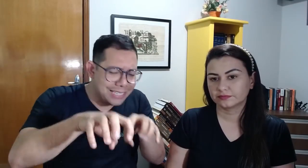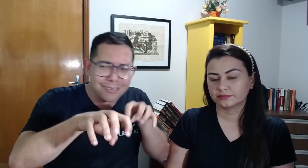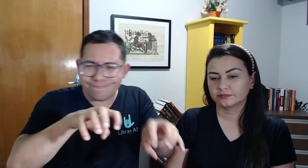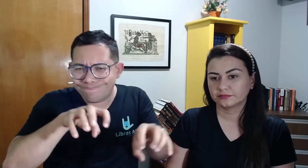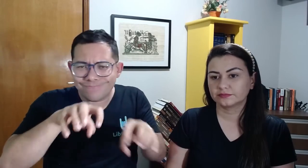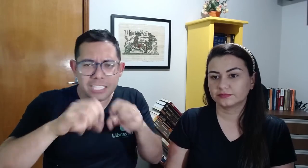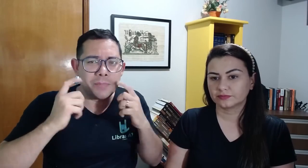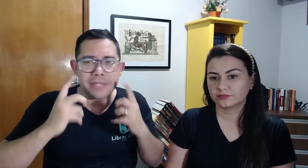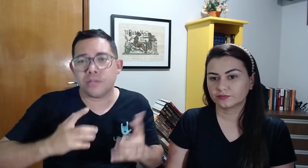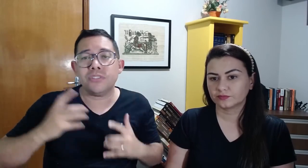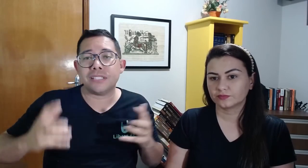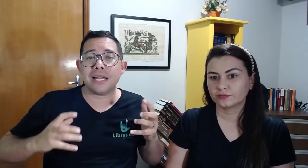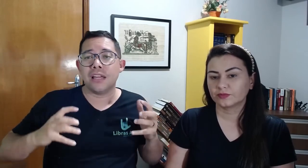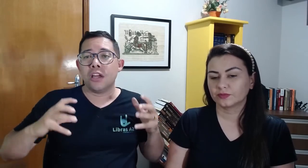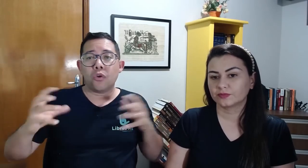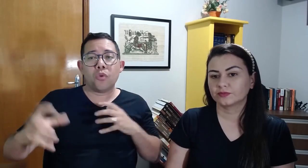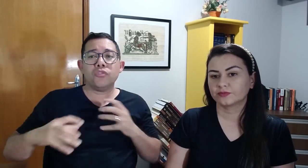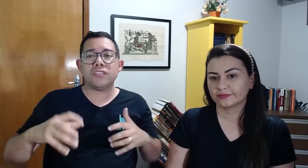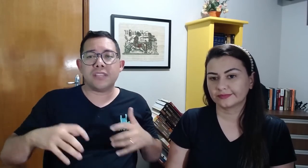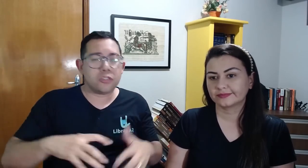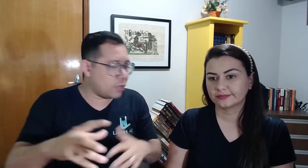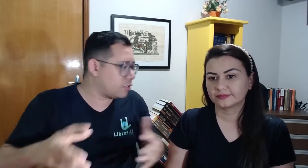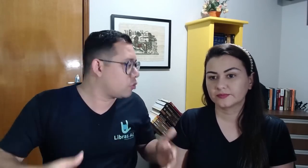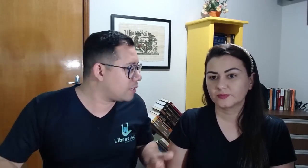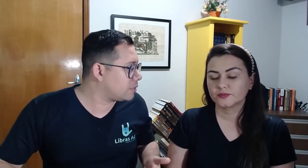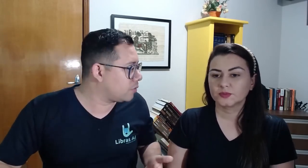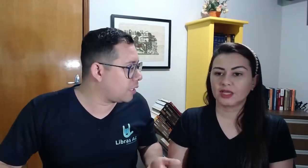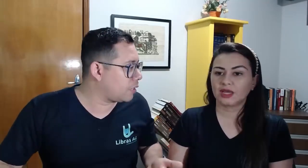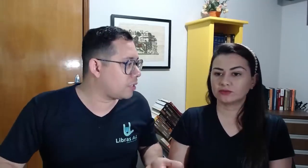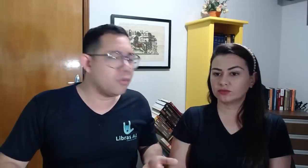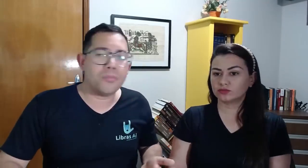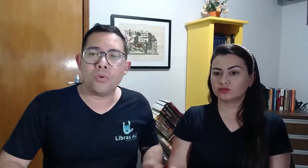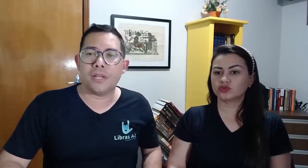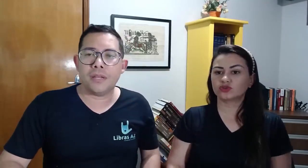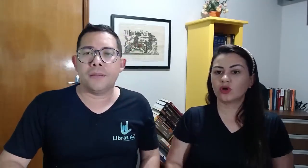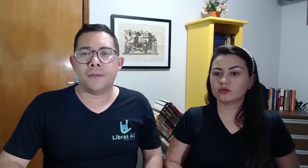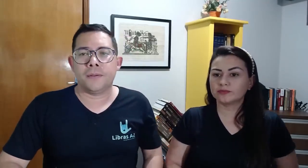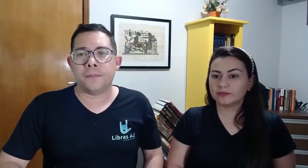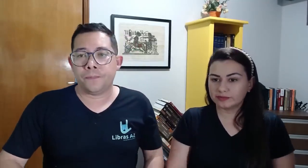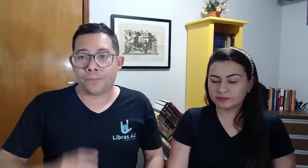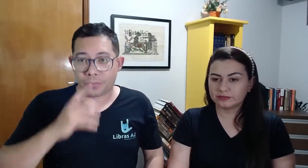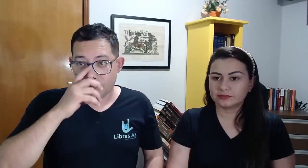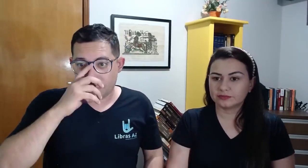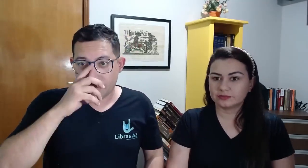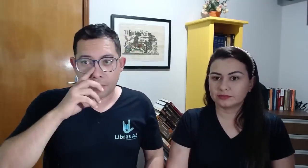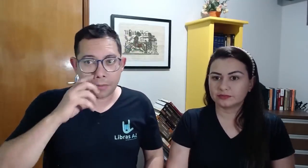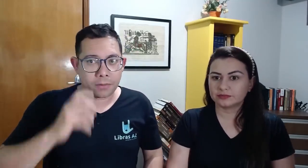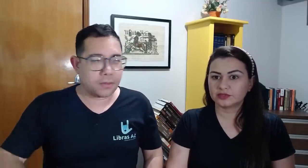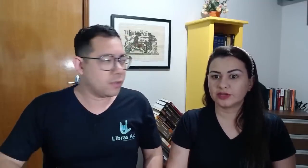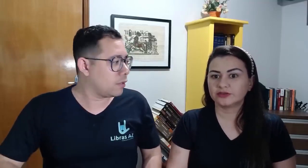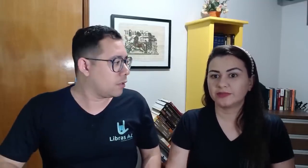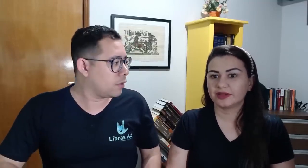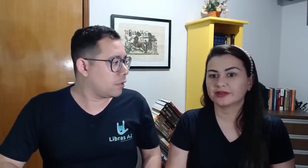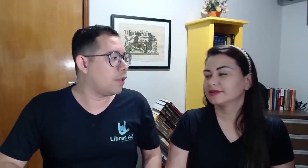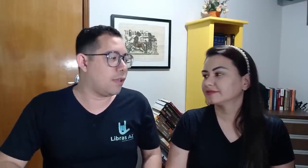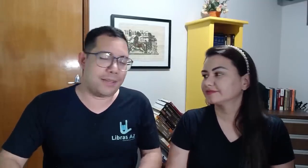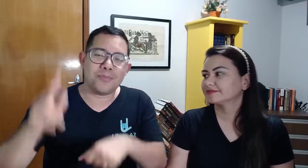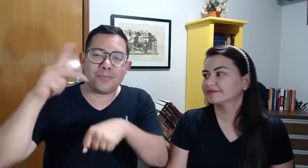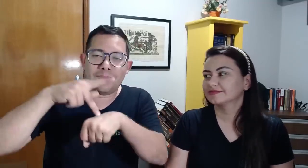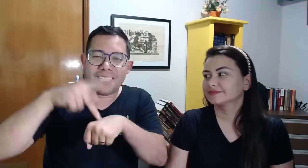ó. A expressão já está condizendo com a situação, né? Que não é tão boa, né? Solo cheio de pedra. Que é cheio